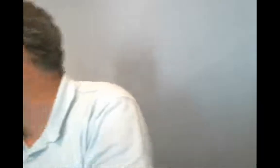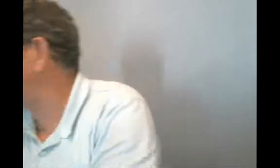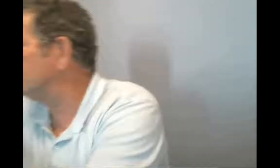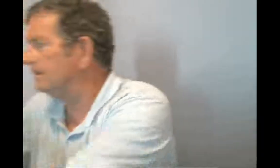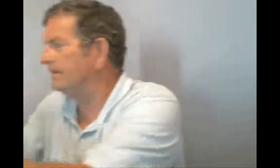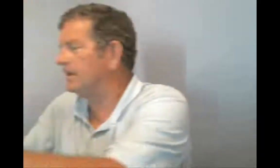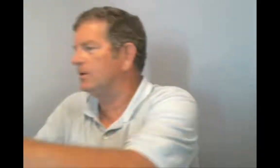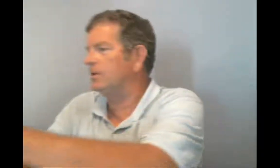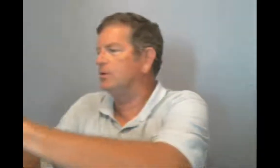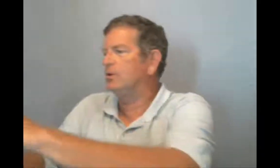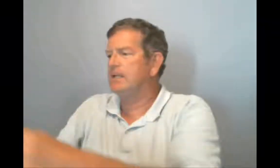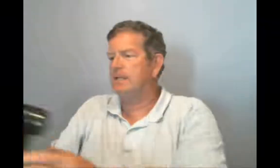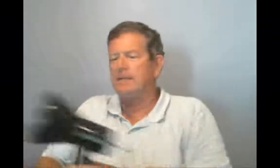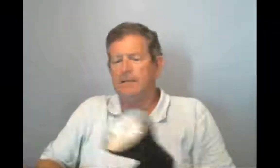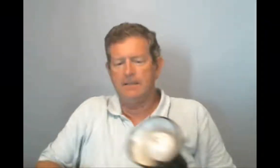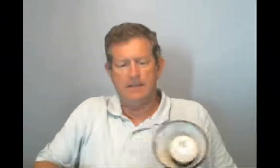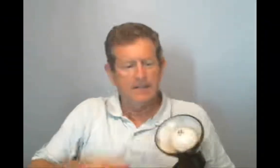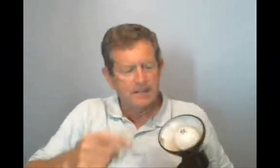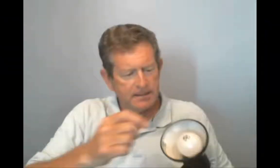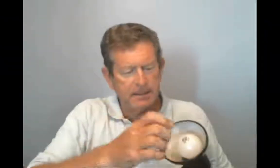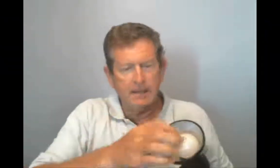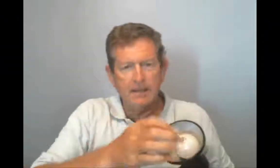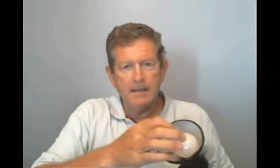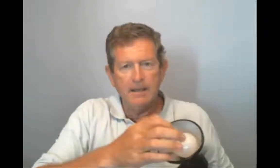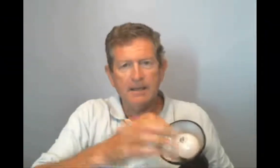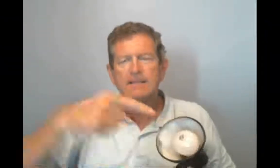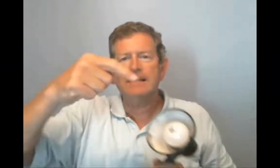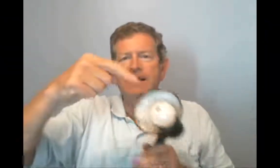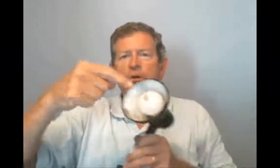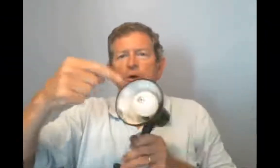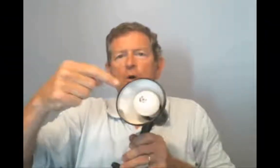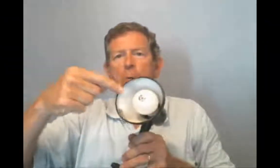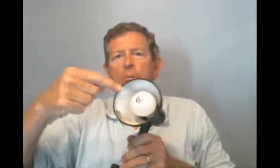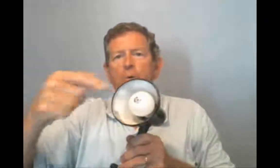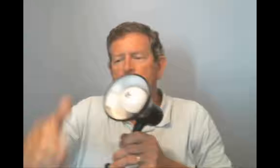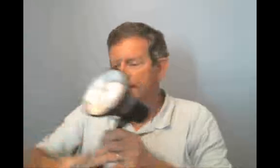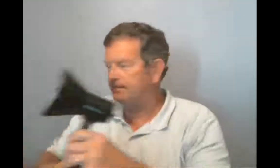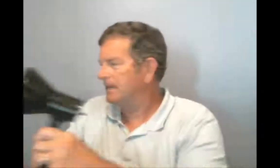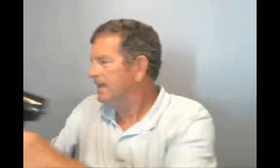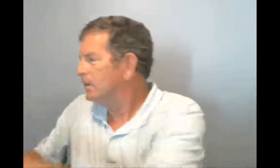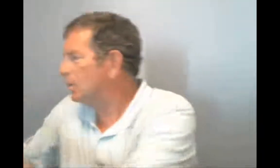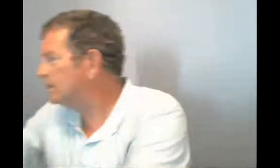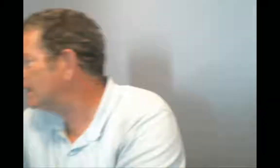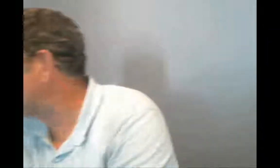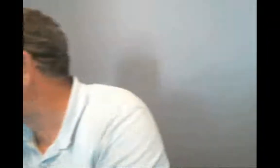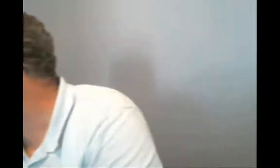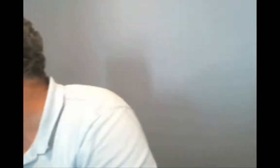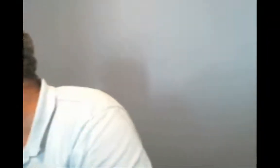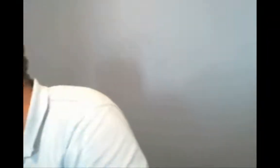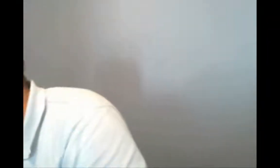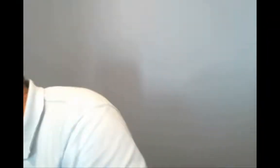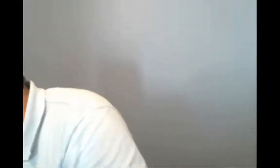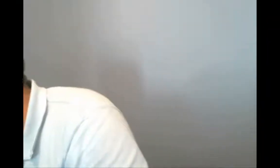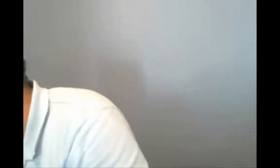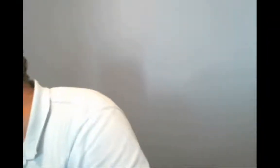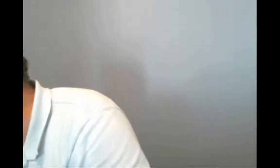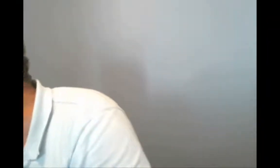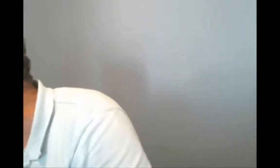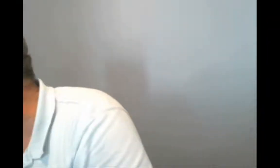Attention, j'éteins. Ça, c'est une ampoule. Donc, cela contient, cet article dont je parle, cette chose